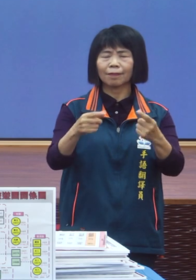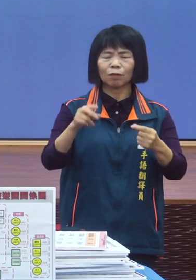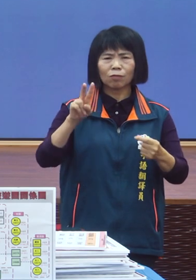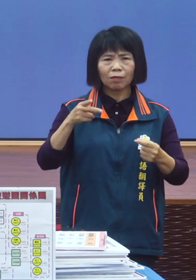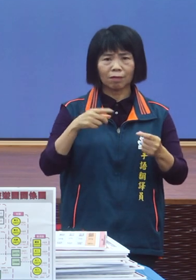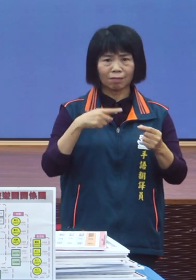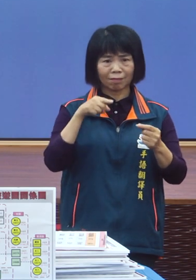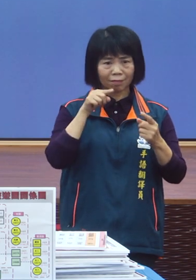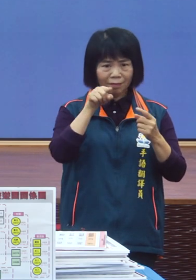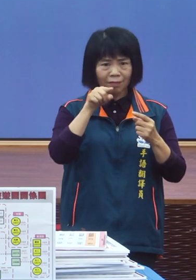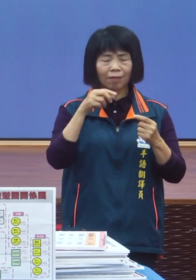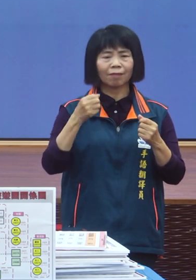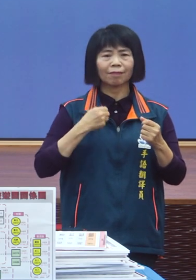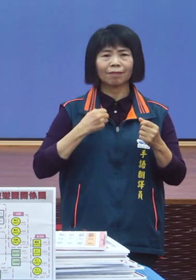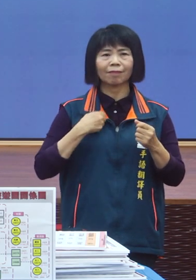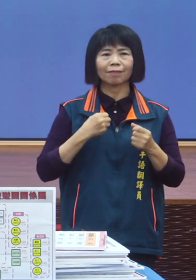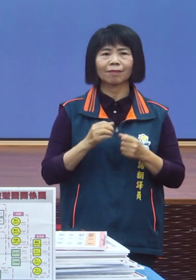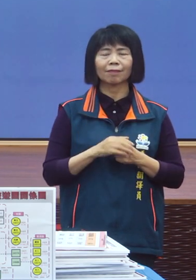者的